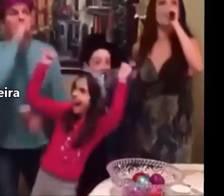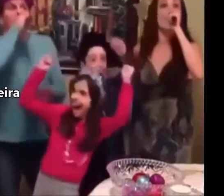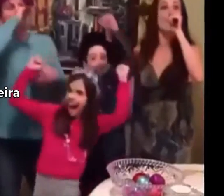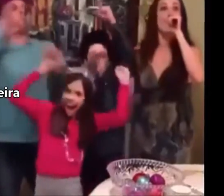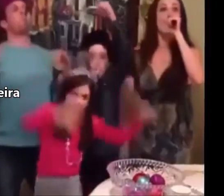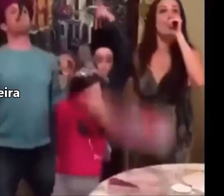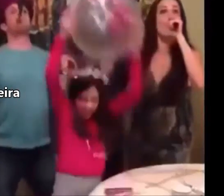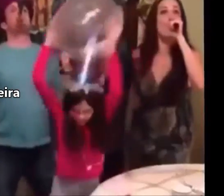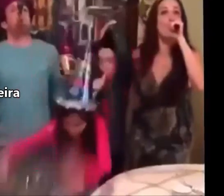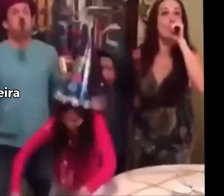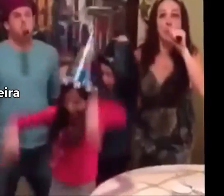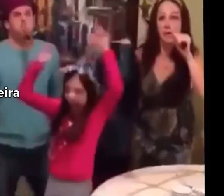sexta-feira.